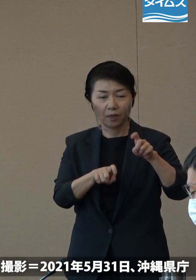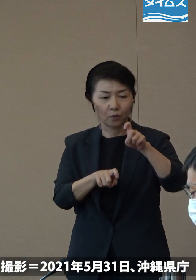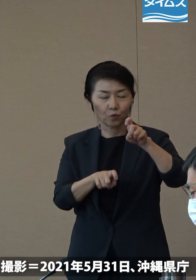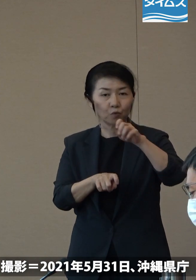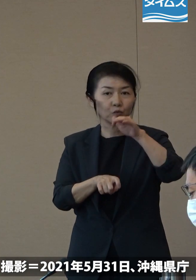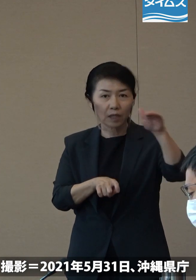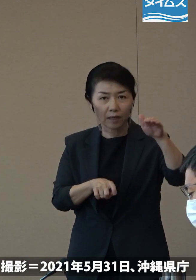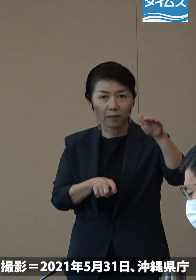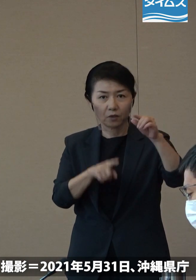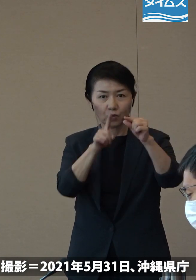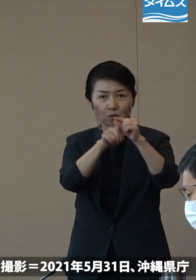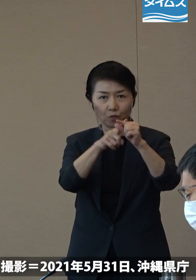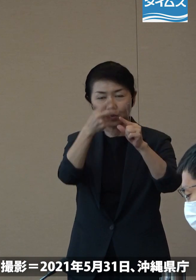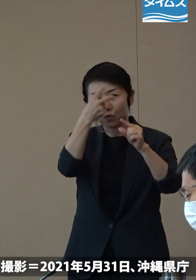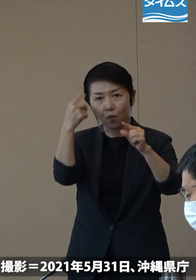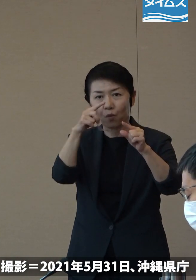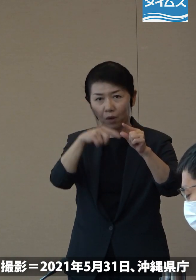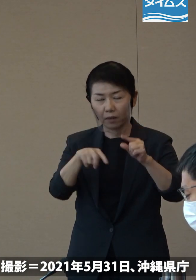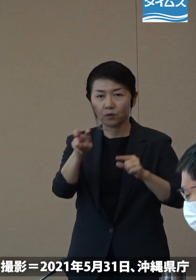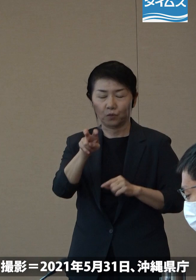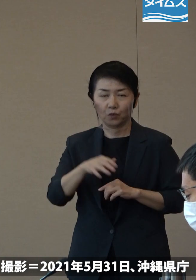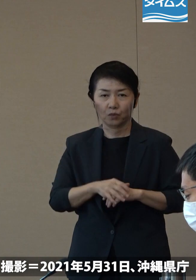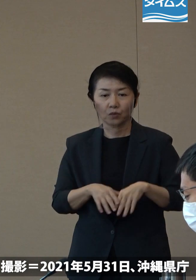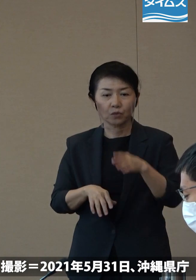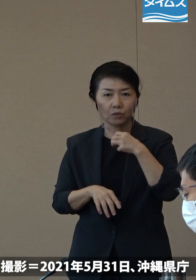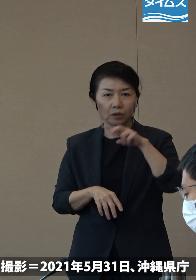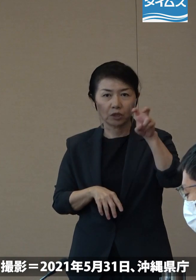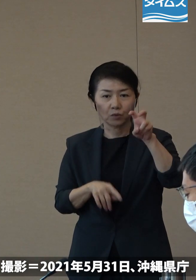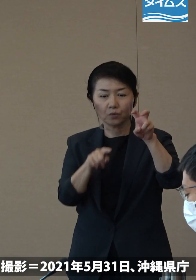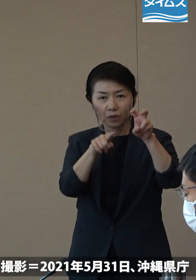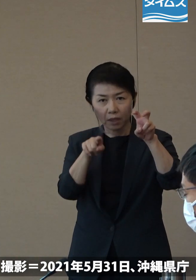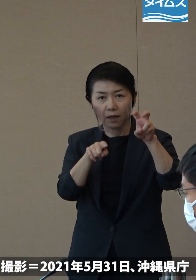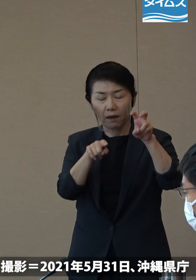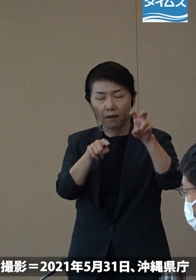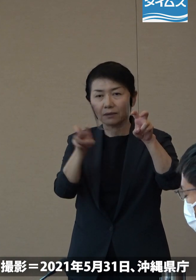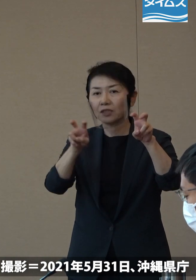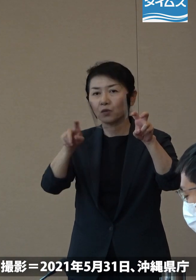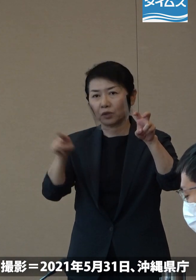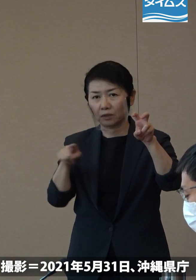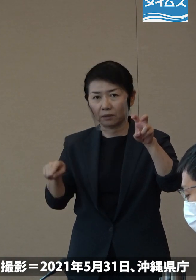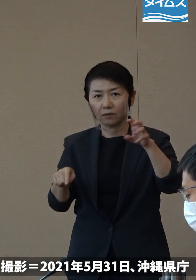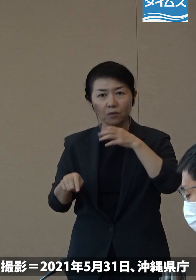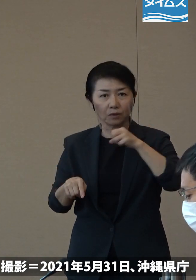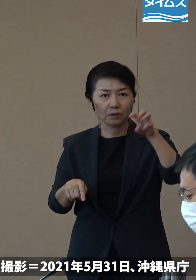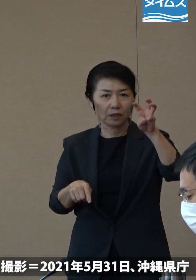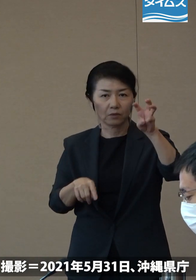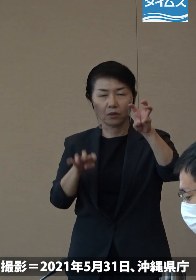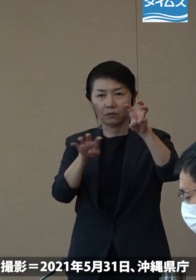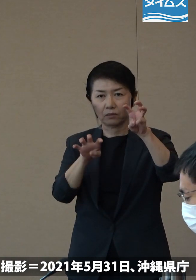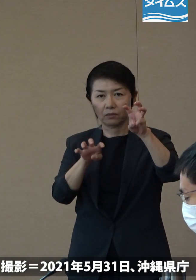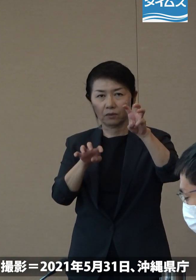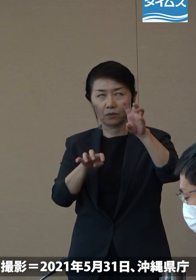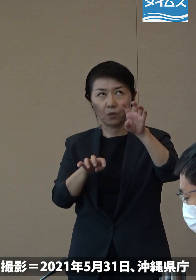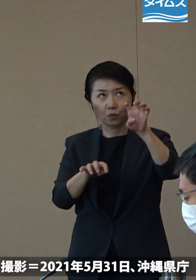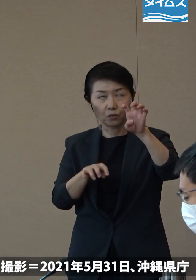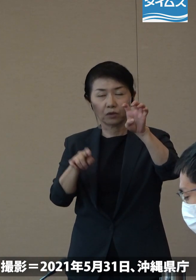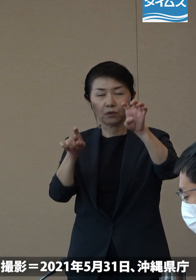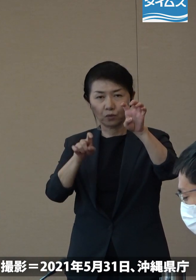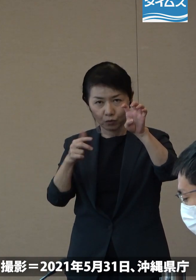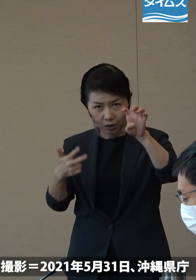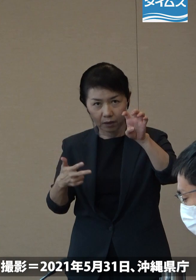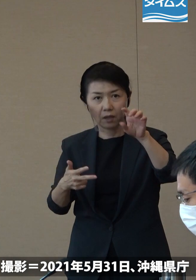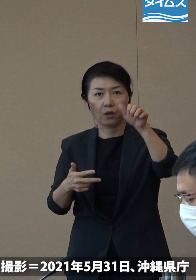21名、これ中学生高校生ですね、主にね。で、20代が20名、30代が24名、